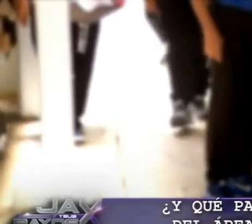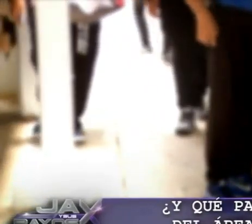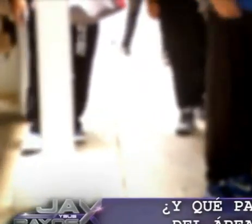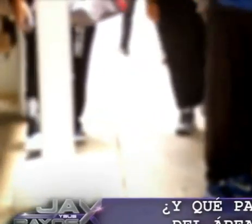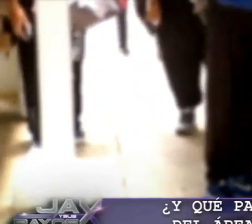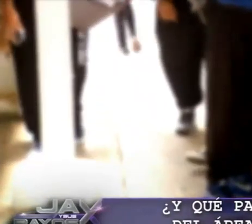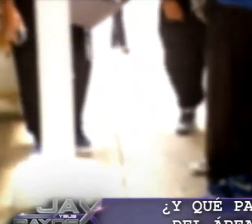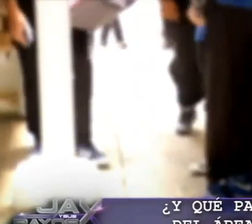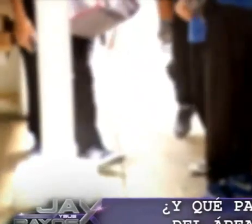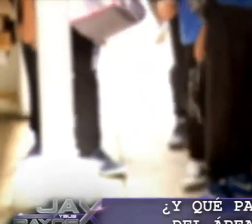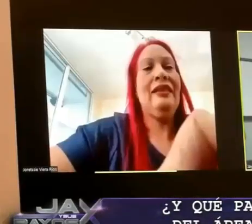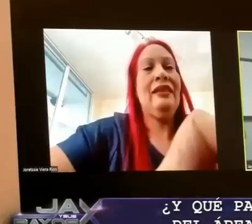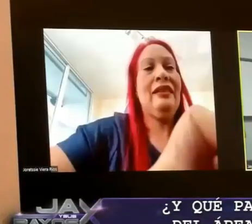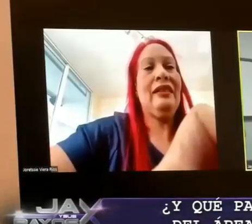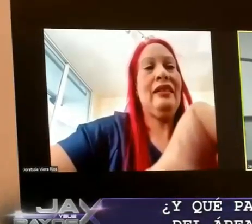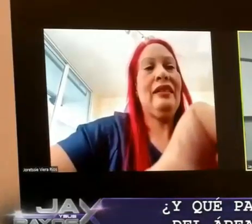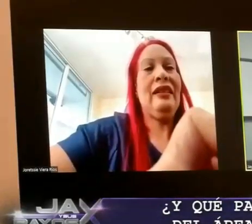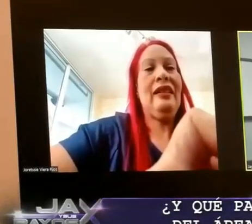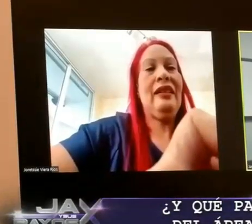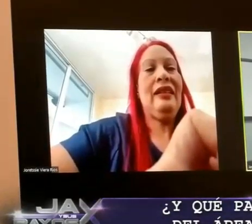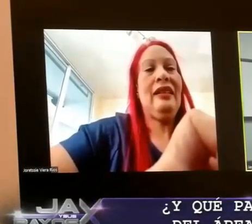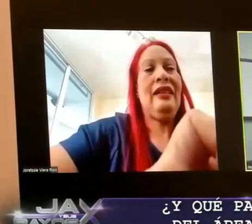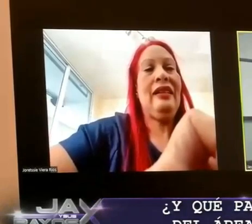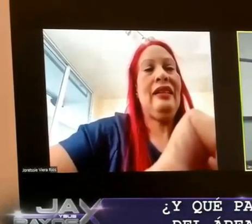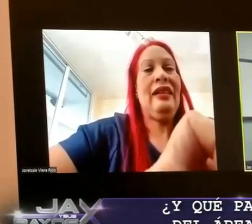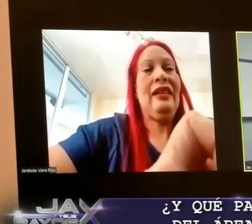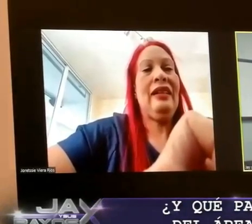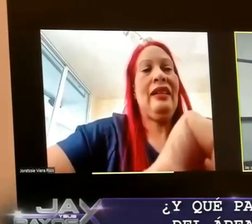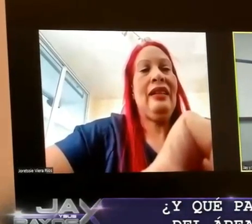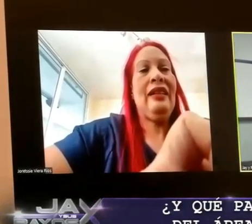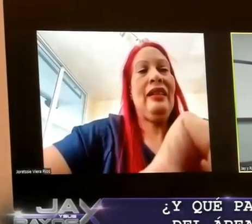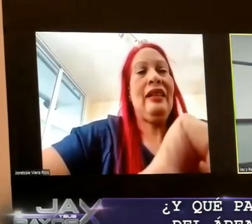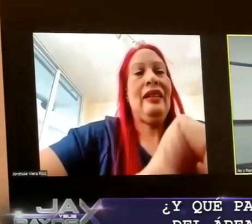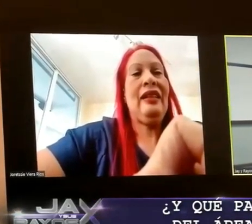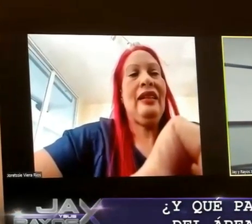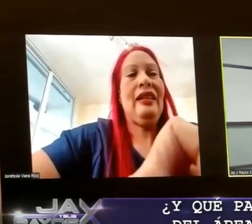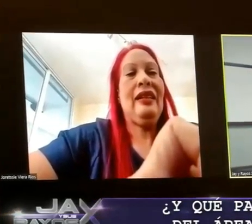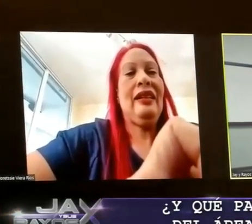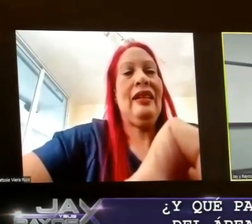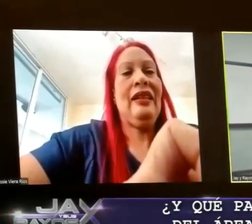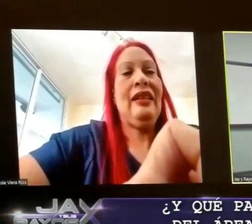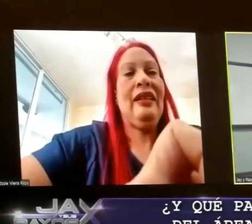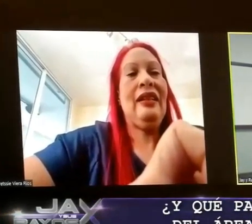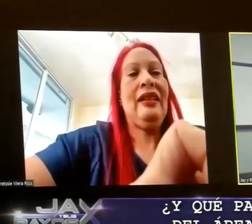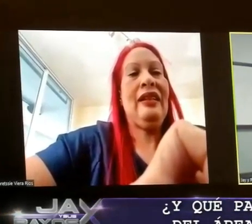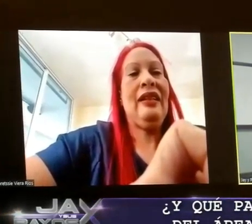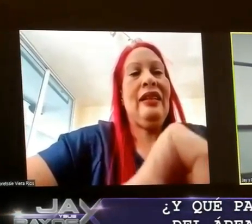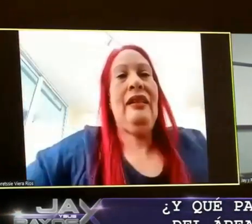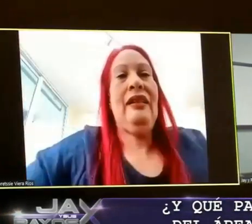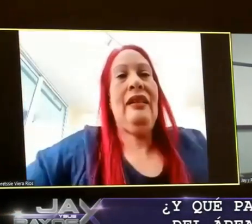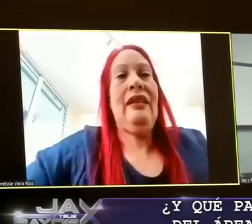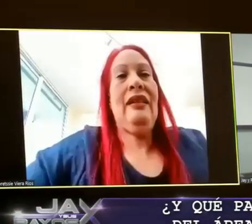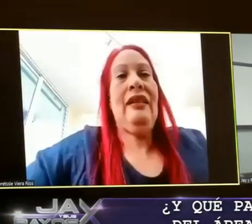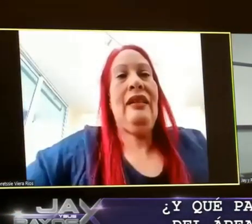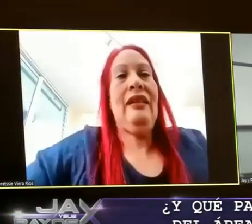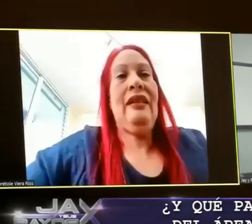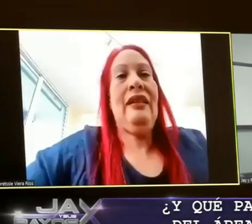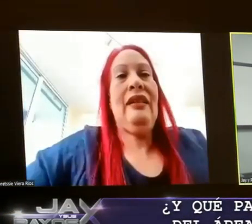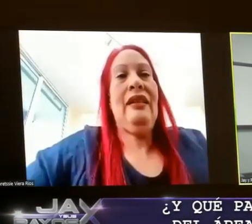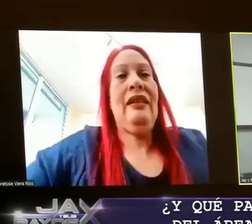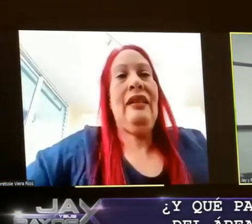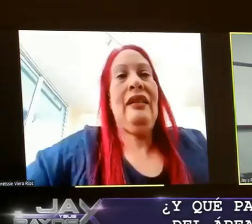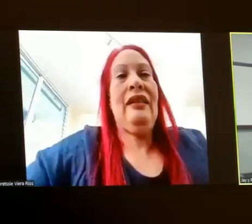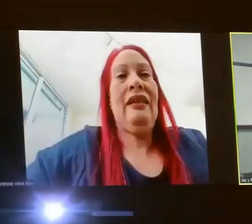dos maestras, una de Juncos y una de Guayanilla. Usted se nos está entrecortando. ¿Por qué se nos...? Puede ser el problema